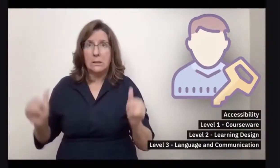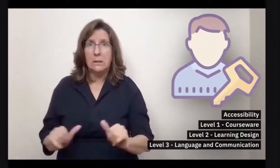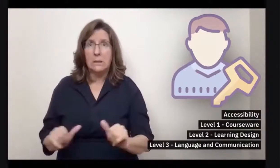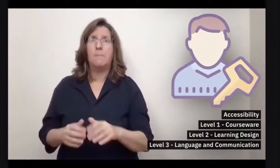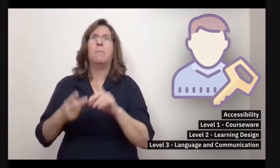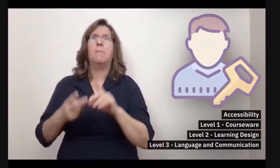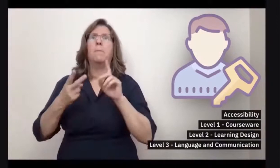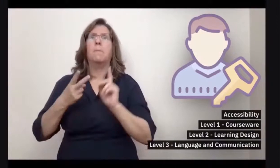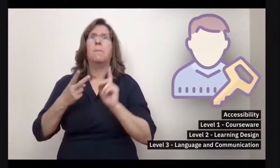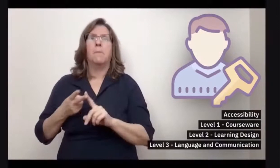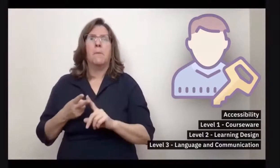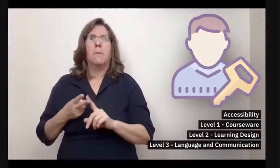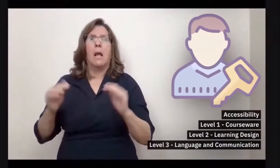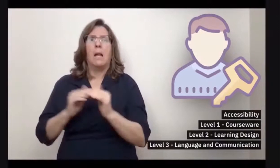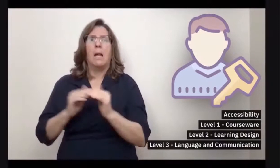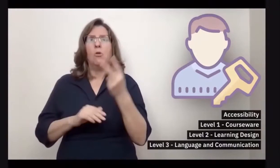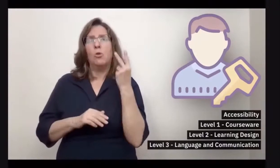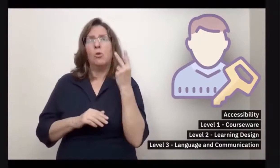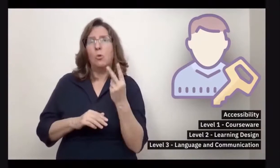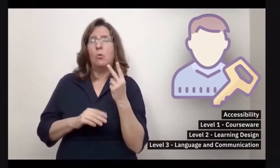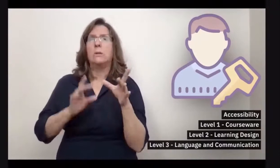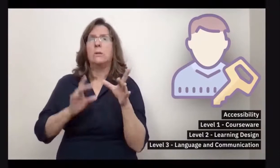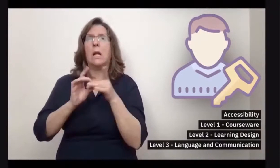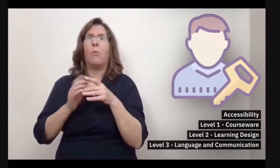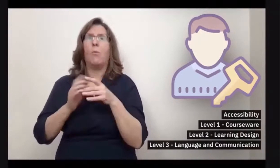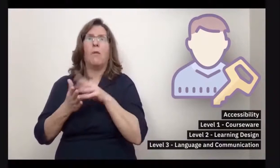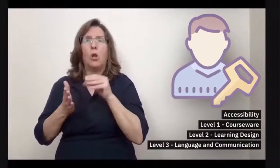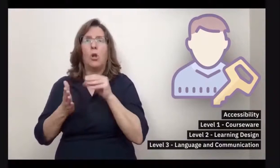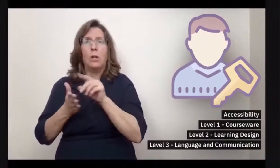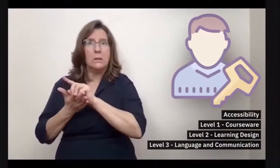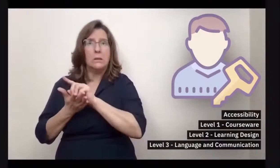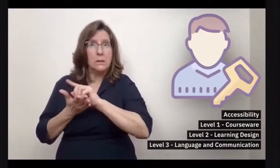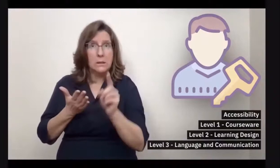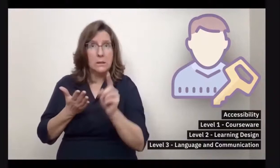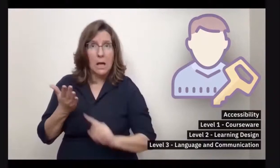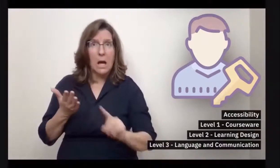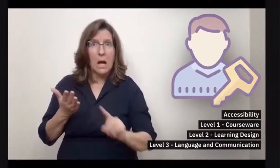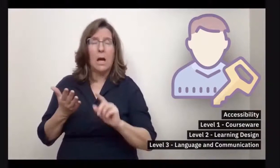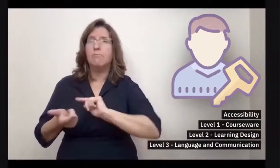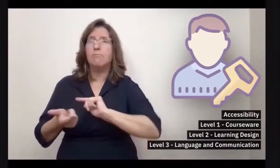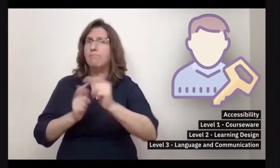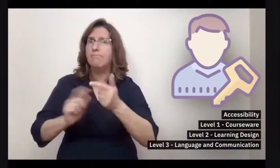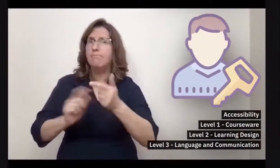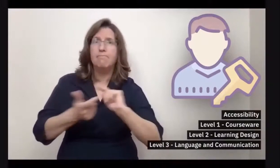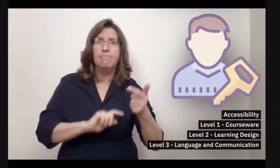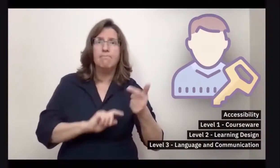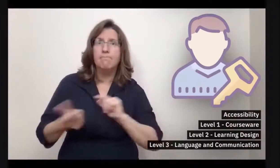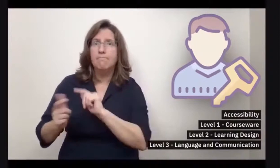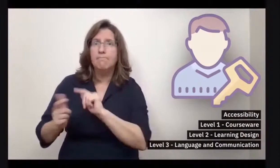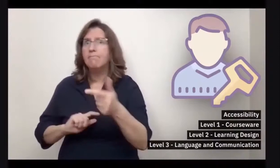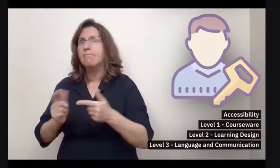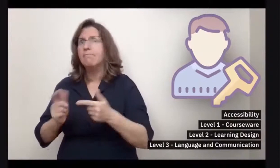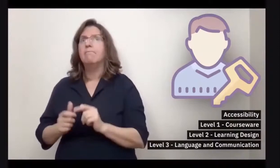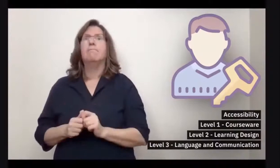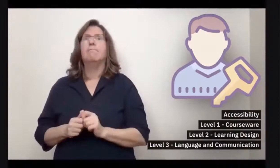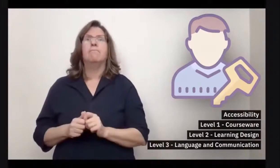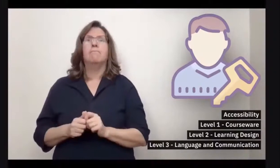3 incluye también el desarrollo del lenguaje y comunicación. Este nivel da apoyo a